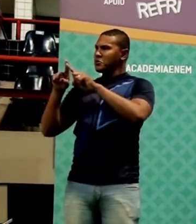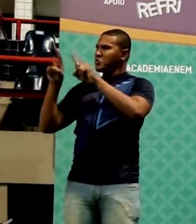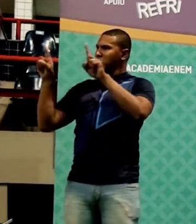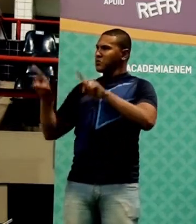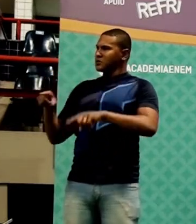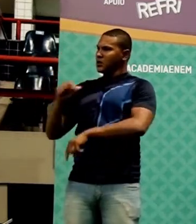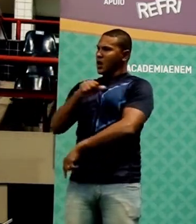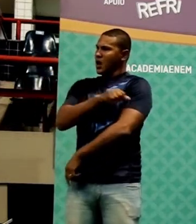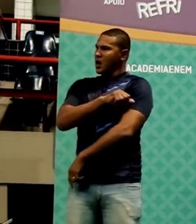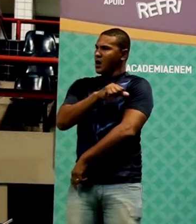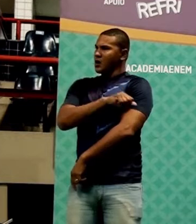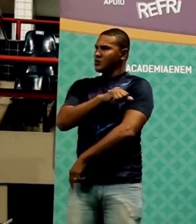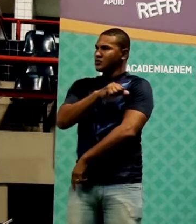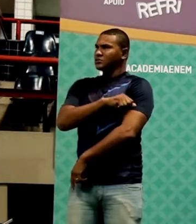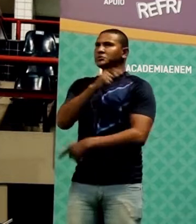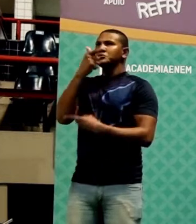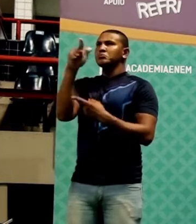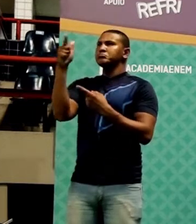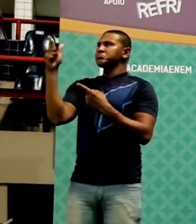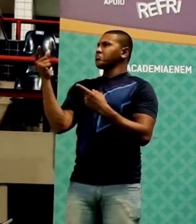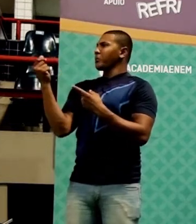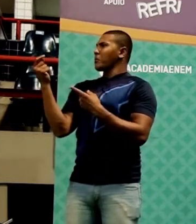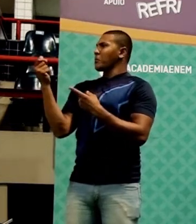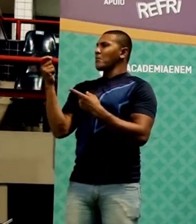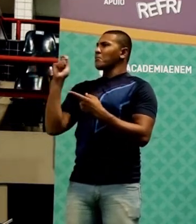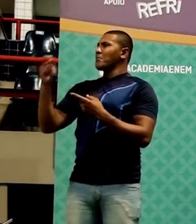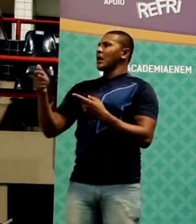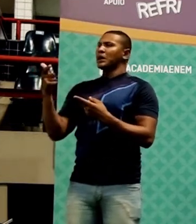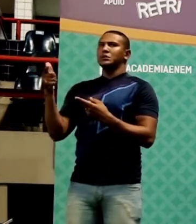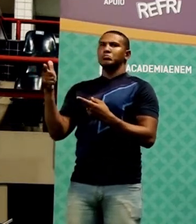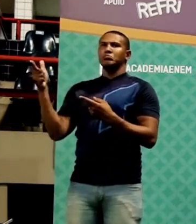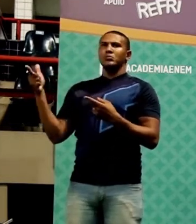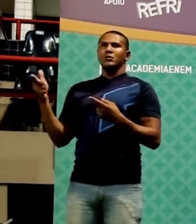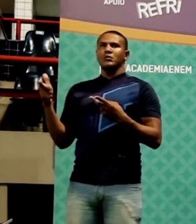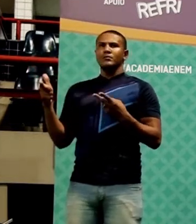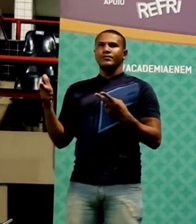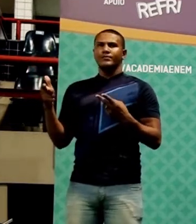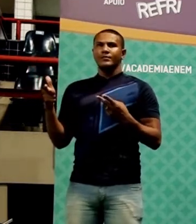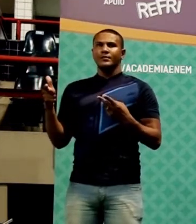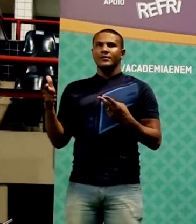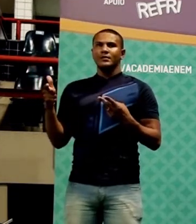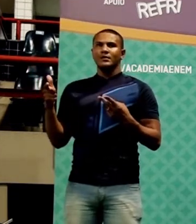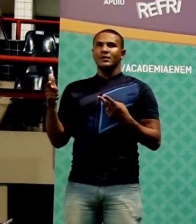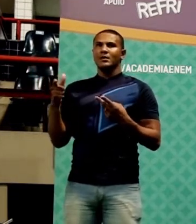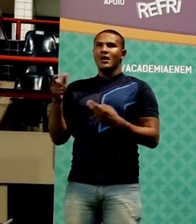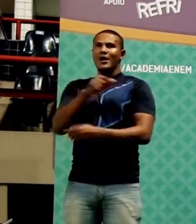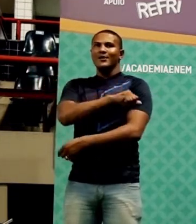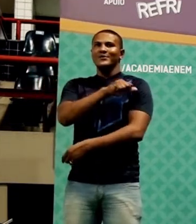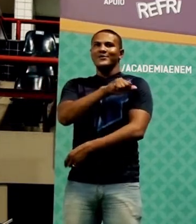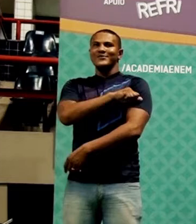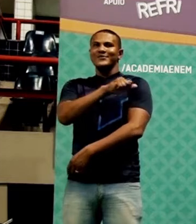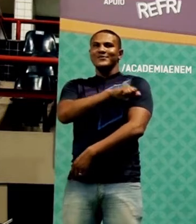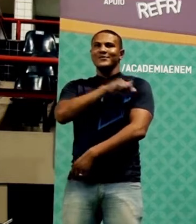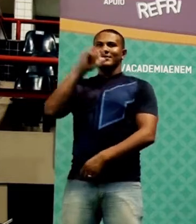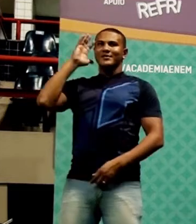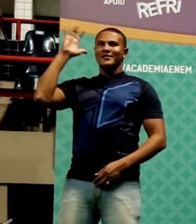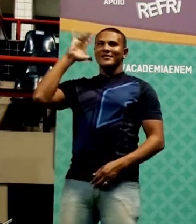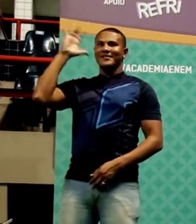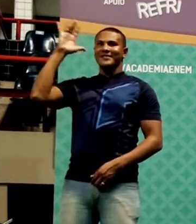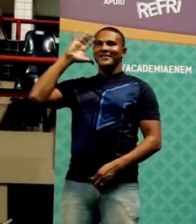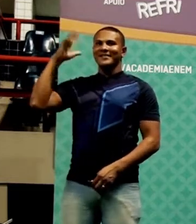para os alunos que não têm condições de pagar. Aquele aluno que sempre sonhou em fazer